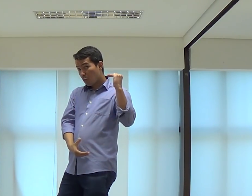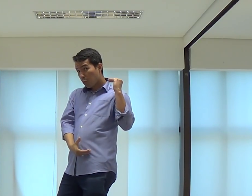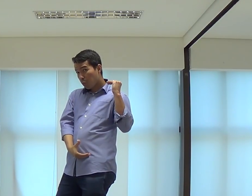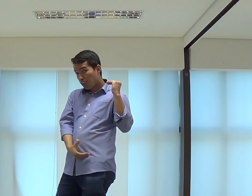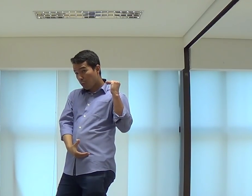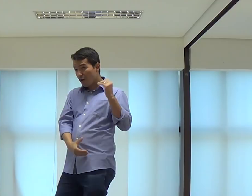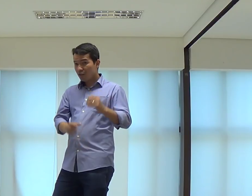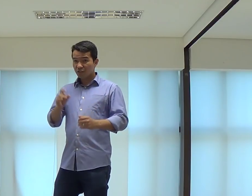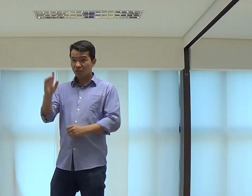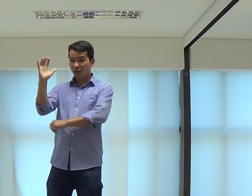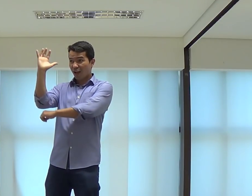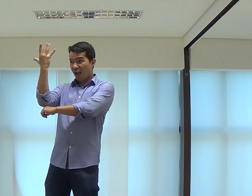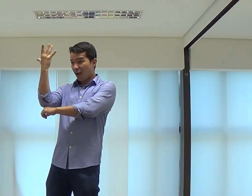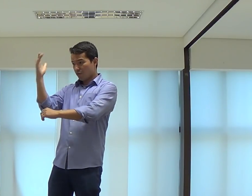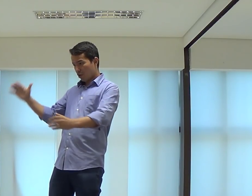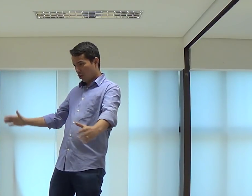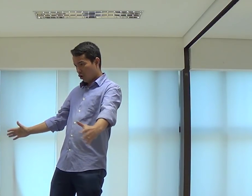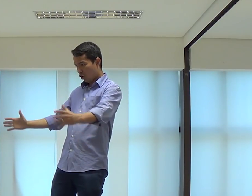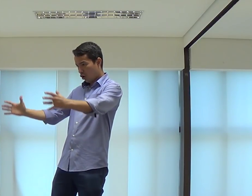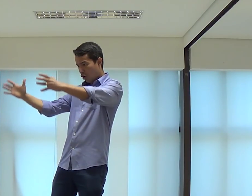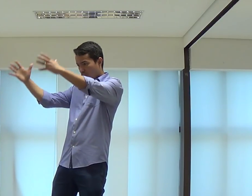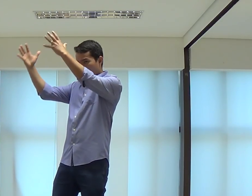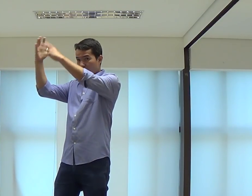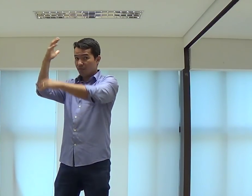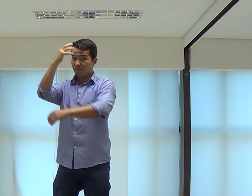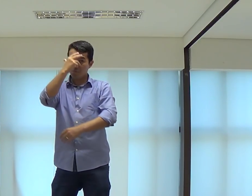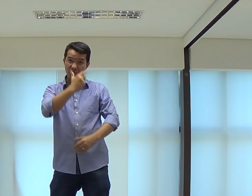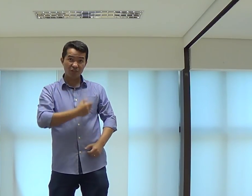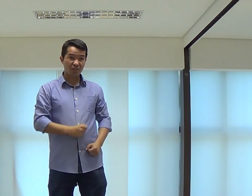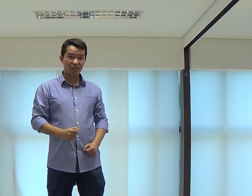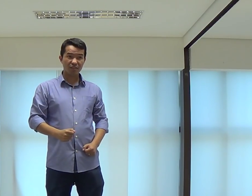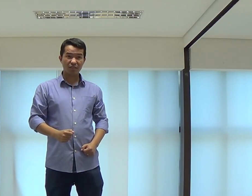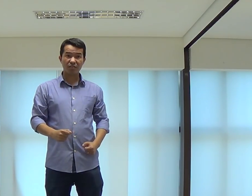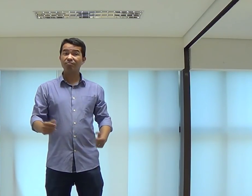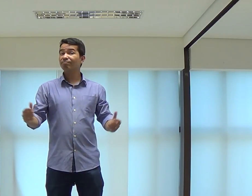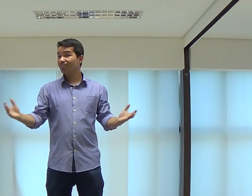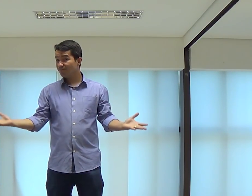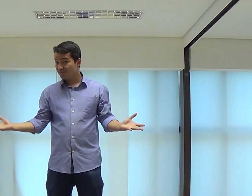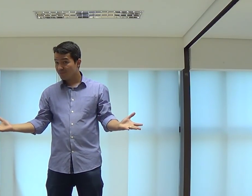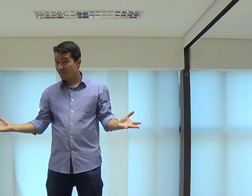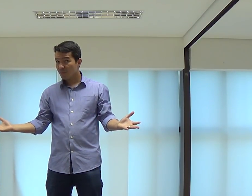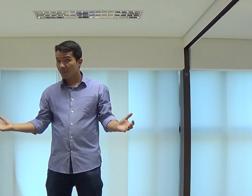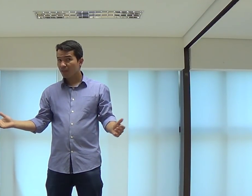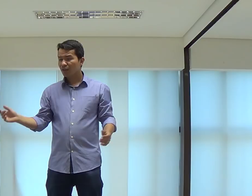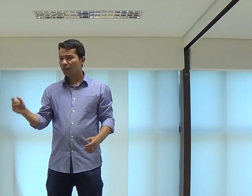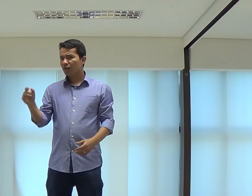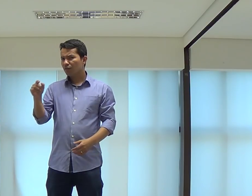presentes? Ou Papai Noel, ou montar a árvore de Natal para deixar bonito.